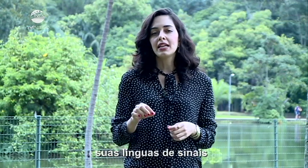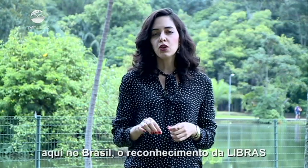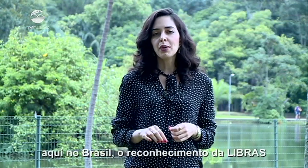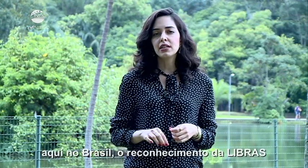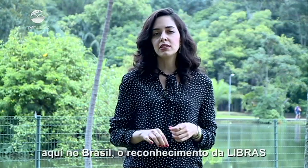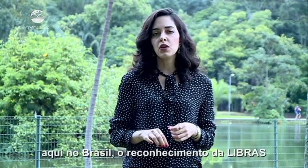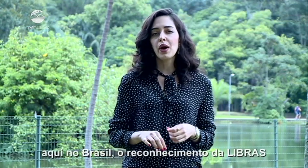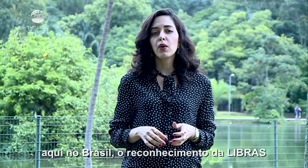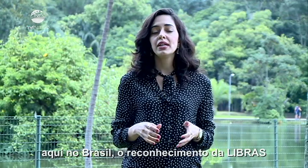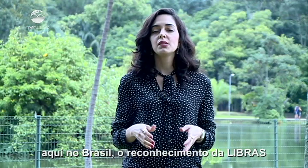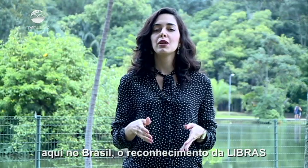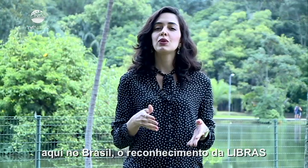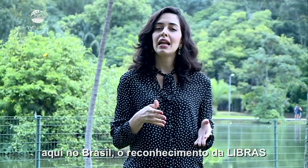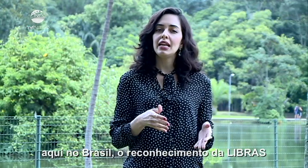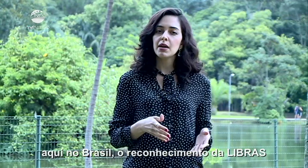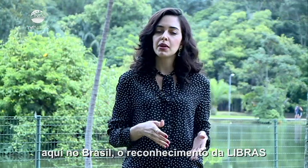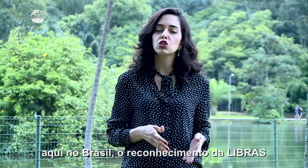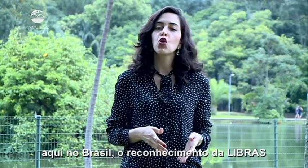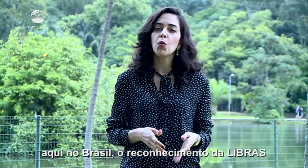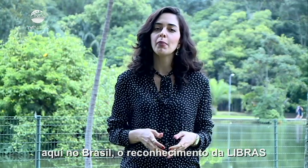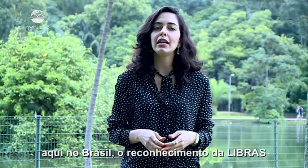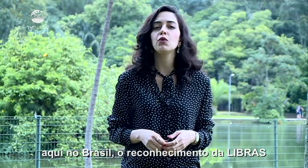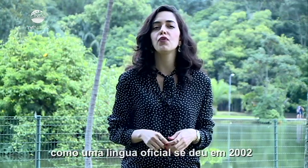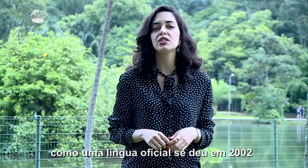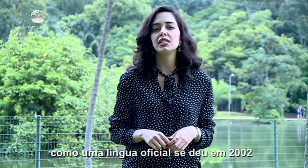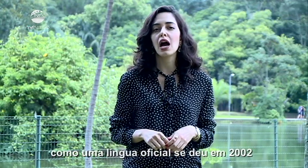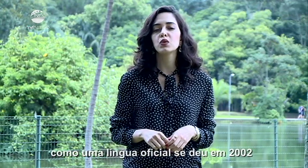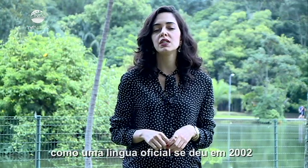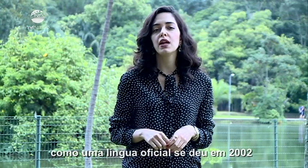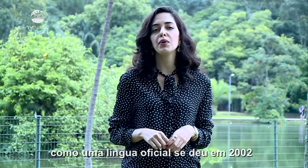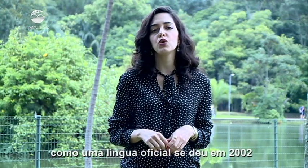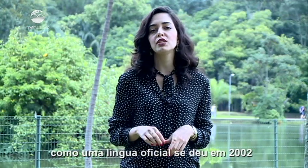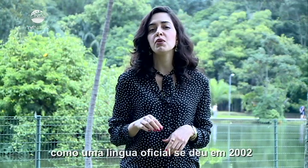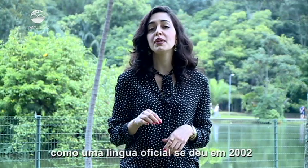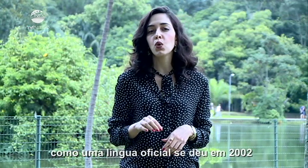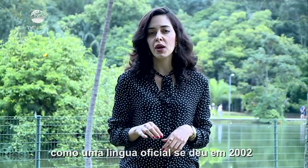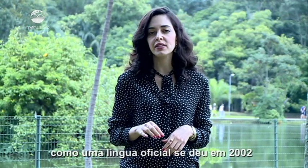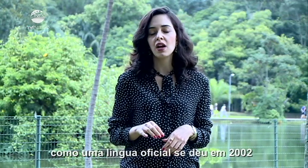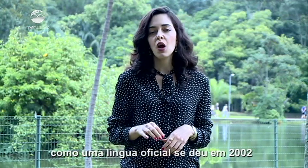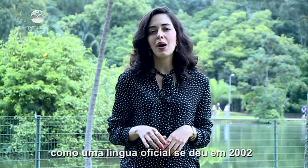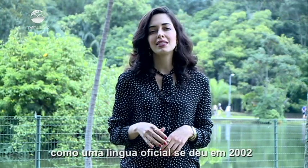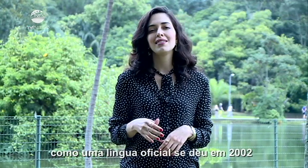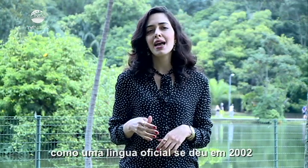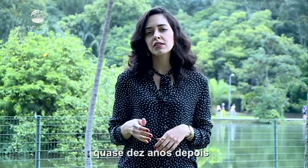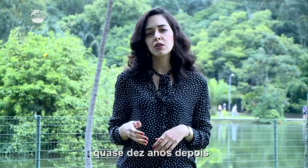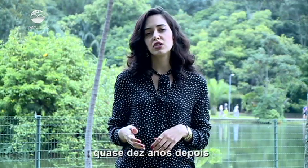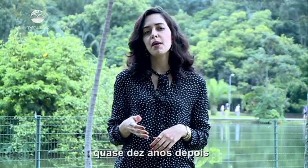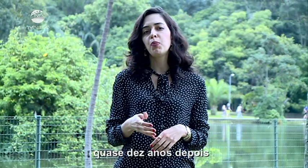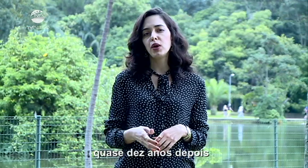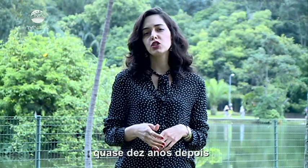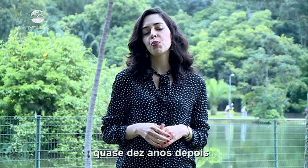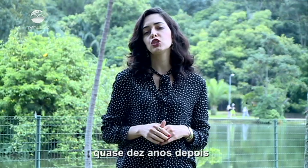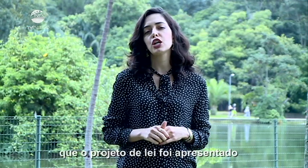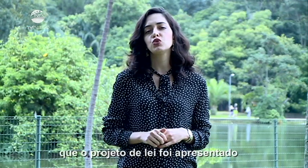no Brasil, o reconhecimento da Libras como uma língua oficial se deu em 2002, quase 10 anos depois que o projeto de